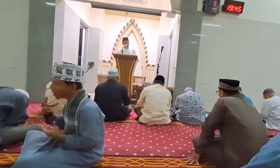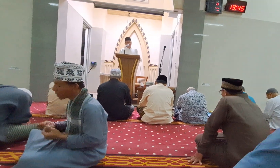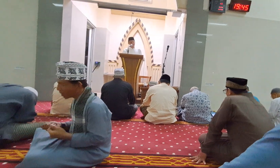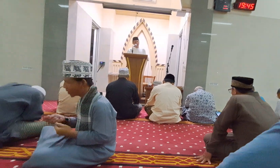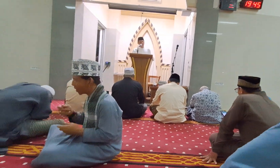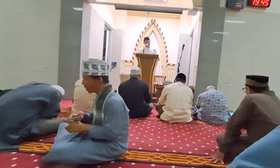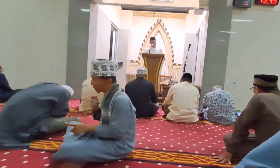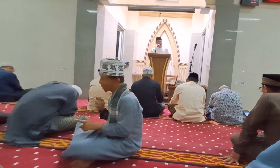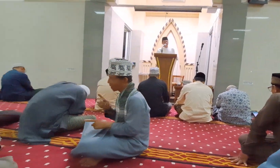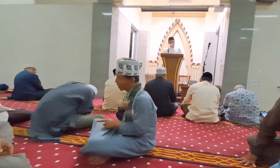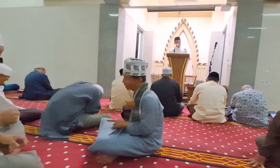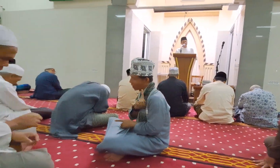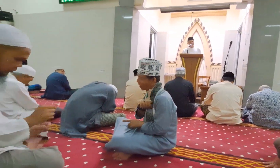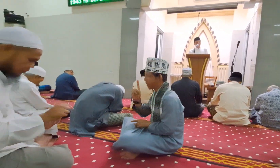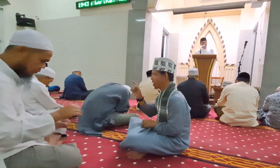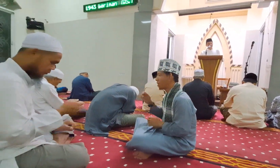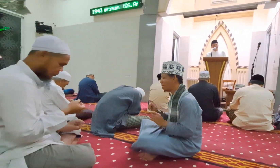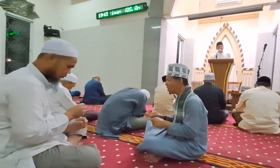aniaya